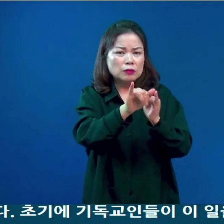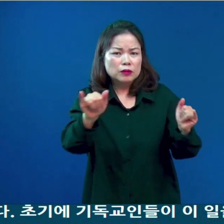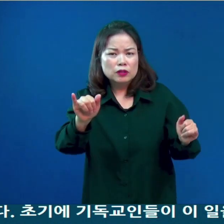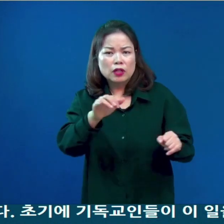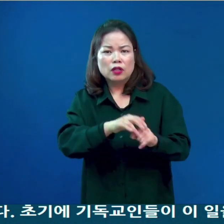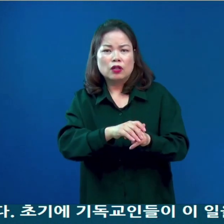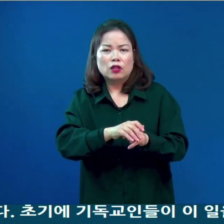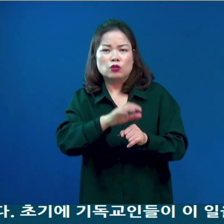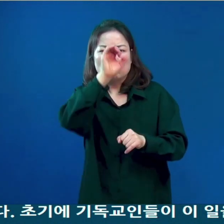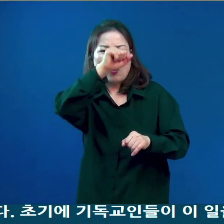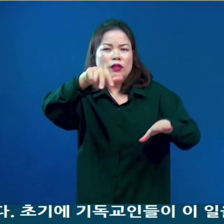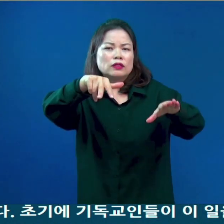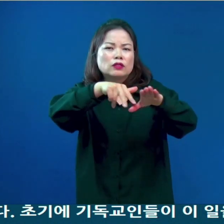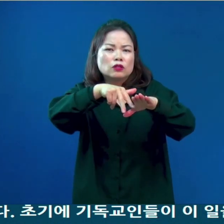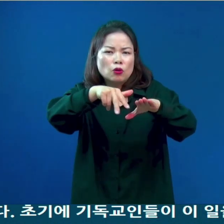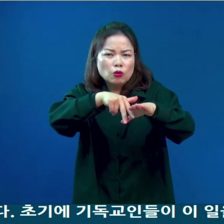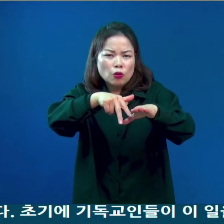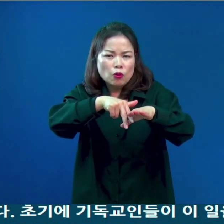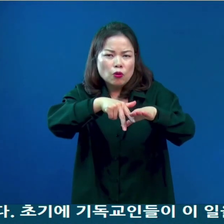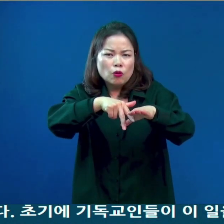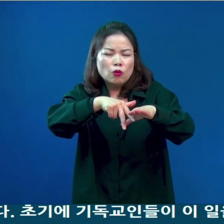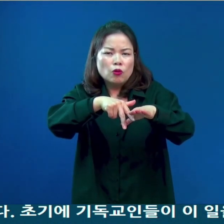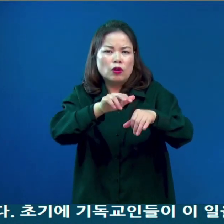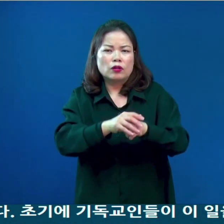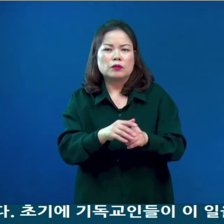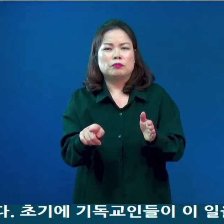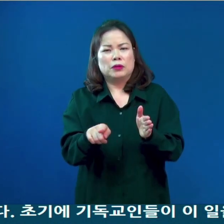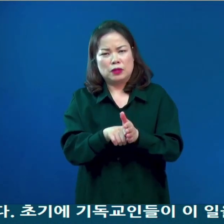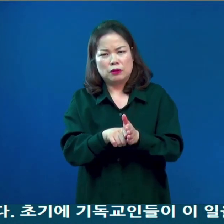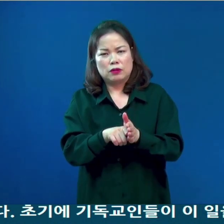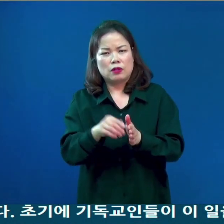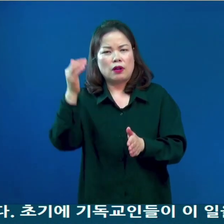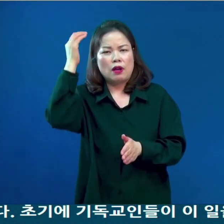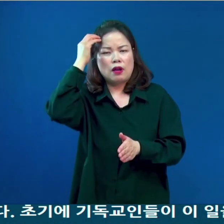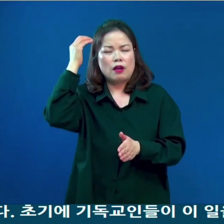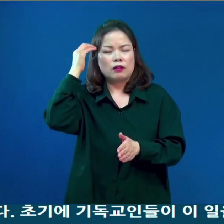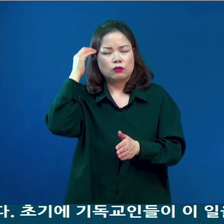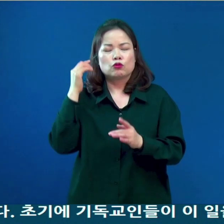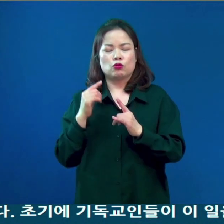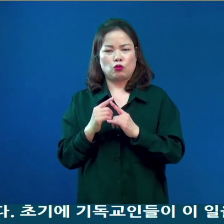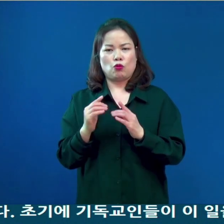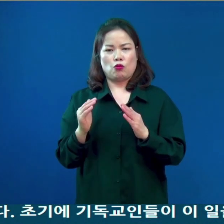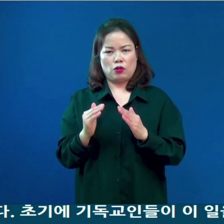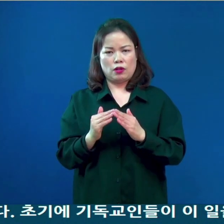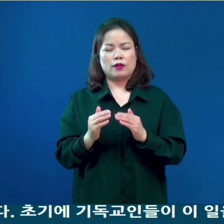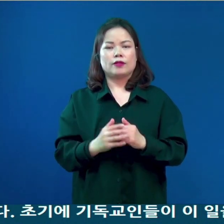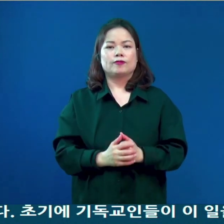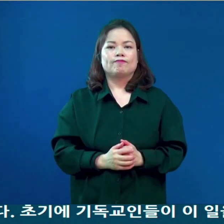선호하는 종교와 이 믿을 만한 기관이 바로 한국 교회인 것입니다.